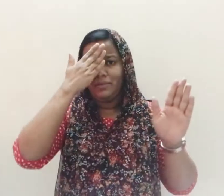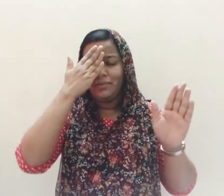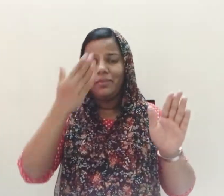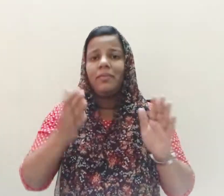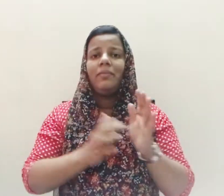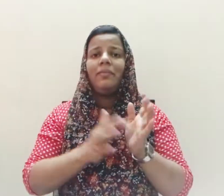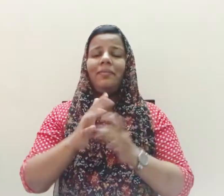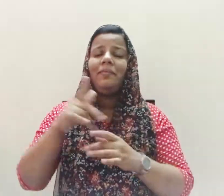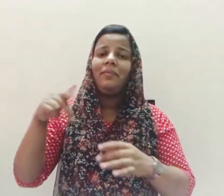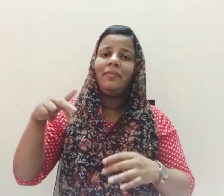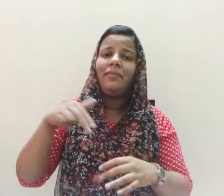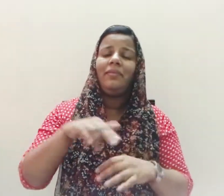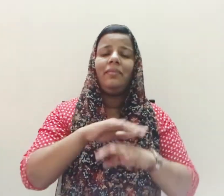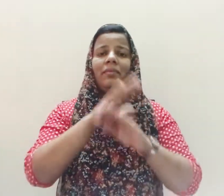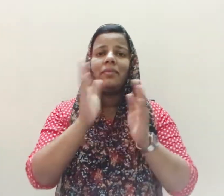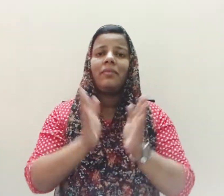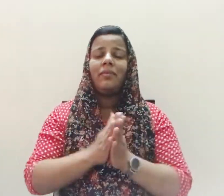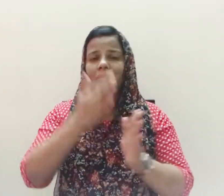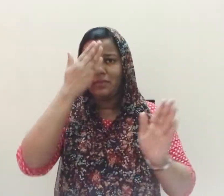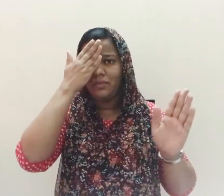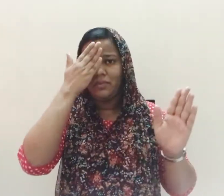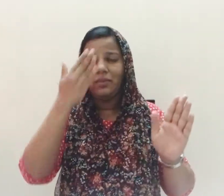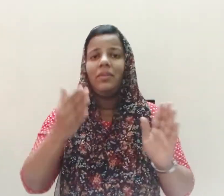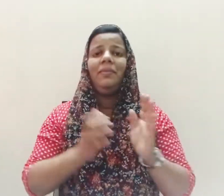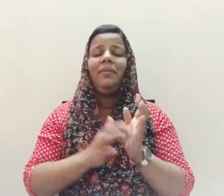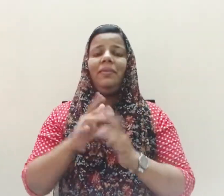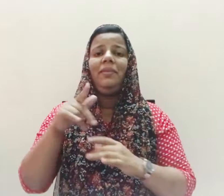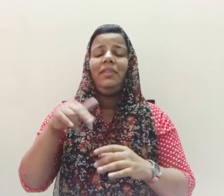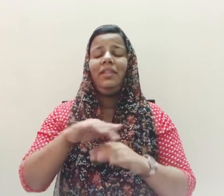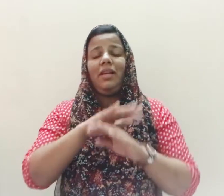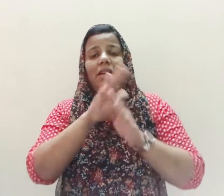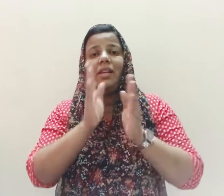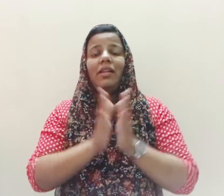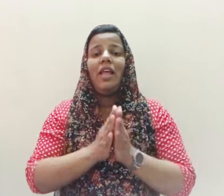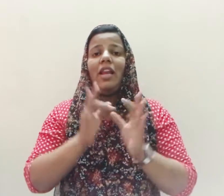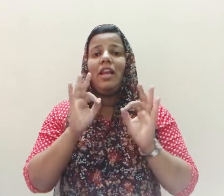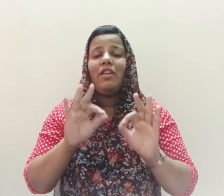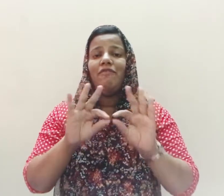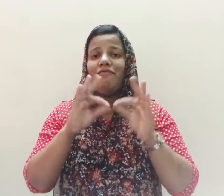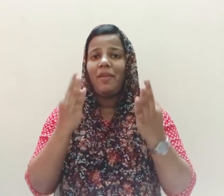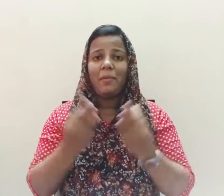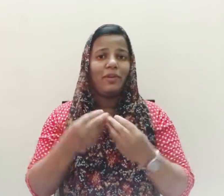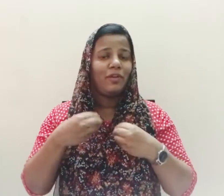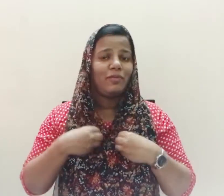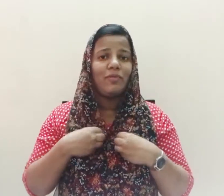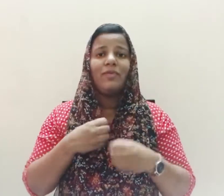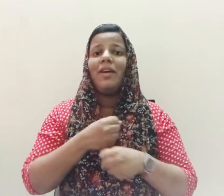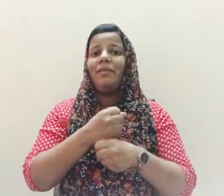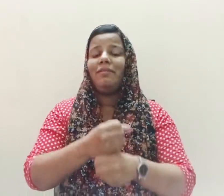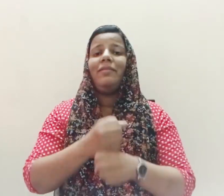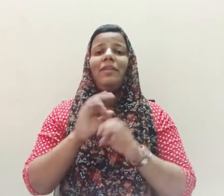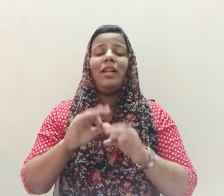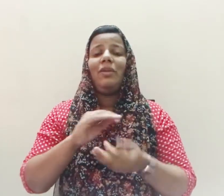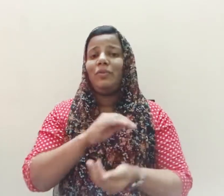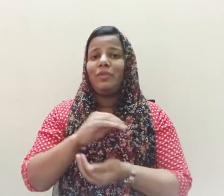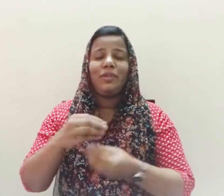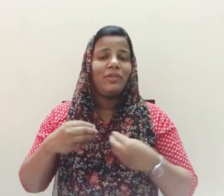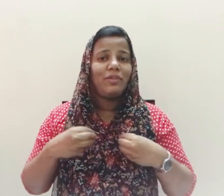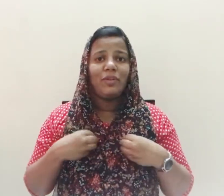നടത്തിയ വിധങ്ങൾക്കായിട്ട് സ്തോത്രം, അങ്ങ് തന്ന അനുഗ്രഹങ്ങൾക്കായിട്ട് സ്തോത്രം, അങ്ങ് തന്ന കുടുംബജീവിതത്തിനായിട്ട് സ്തോത്രം, അങ്ങ് ദാനം തന്ന കുഞ്ഞുങ്ങൾക്കായിട്ട് സ്തോത്രം, അങ്ങ്